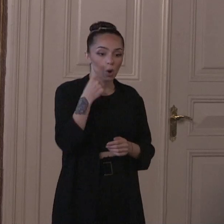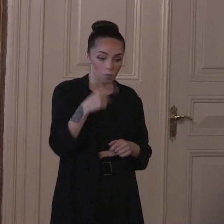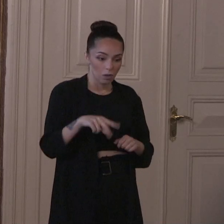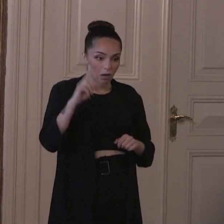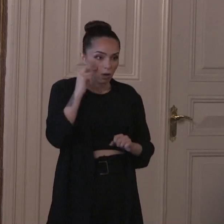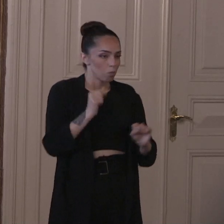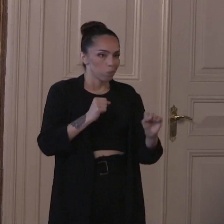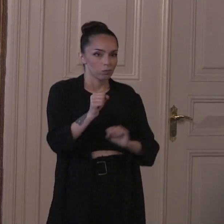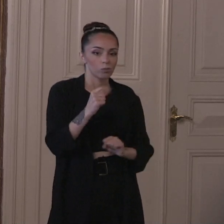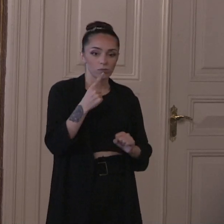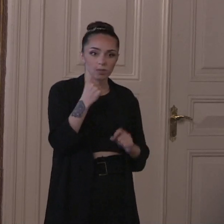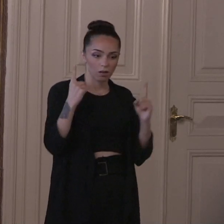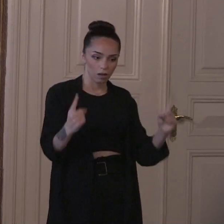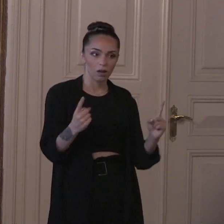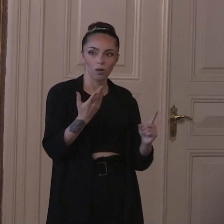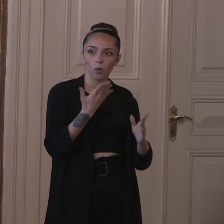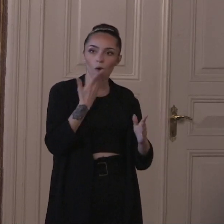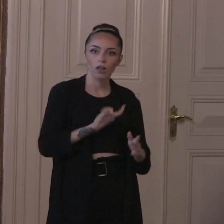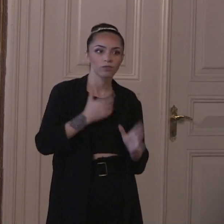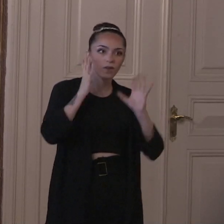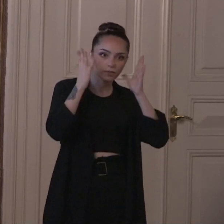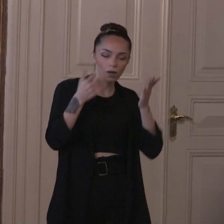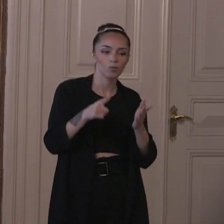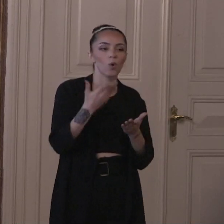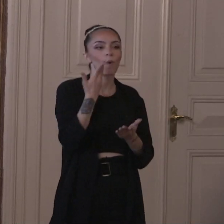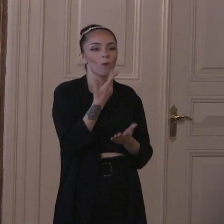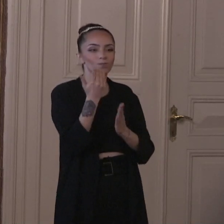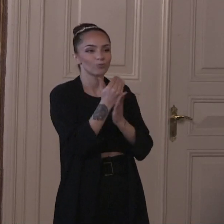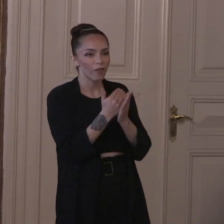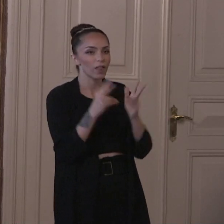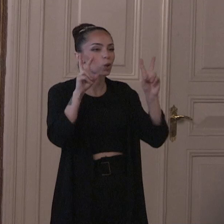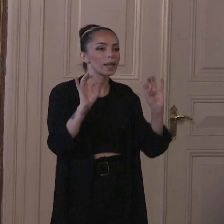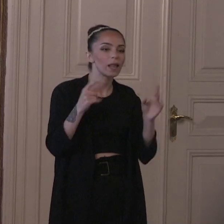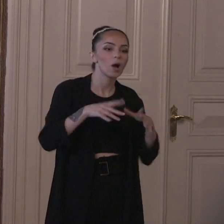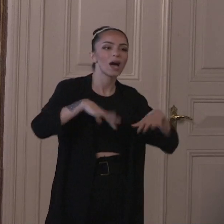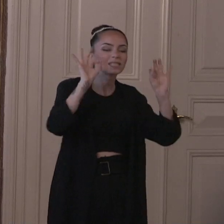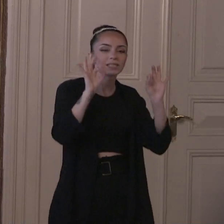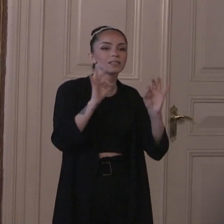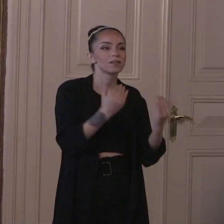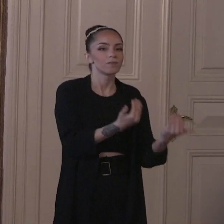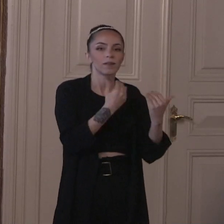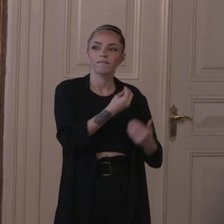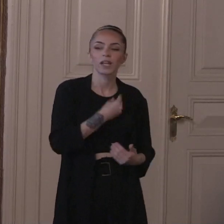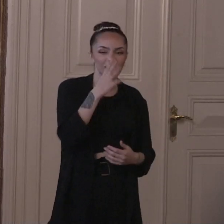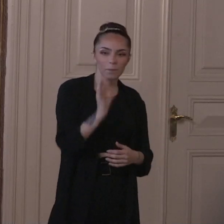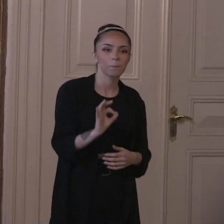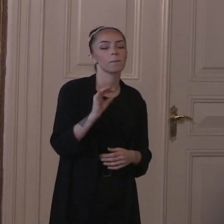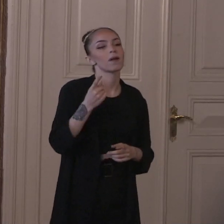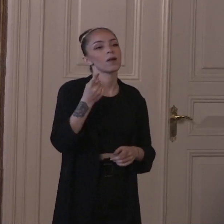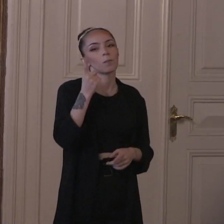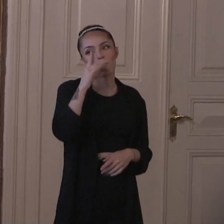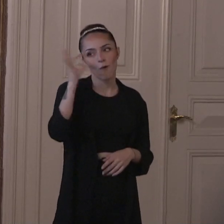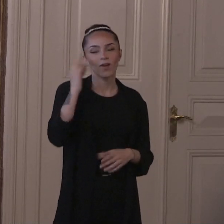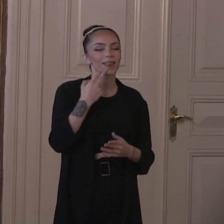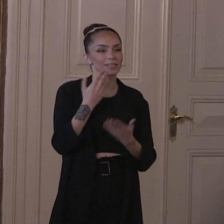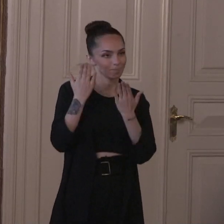artmasında ve gerekli müfredatın hazırlanıp uygulanmasında payı olan fakültemiz dekanı ve rektör yardımcımız Profesör Doktor